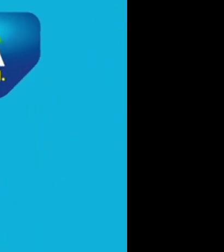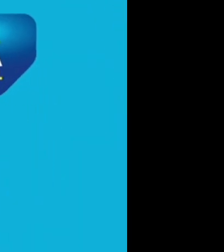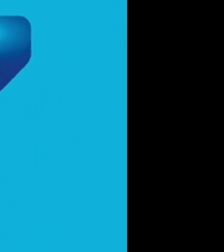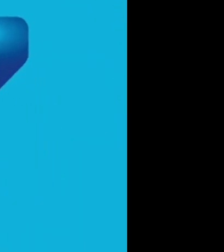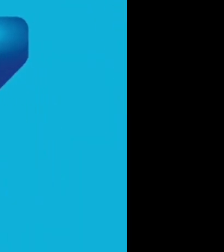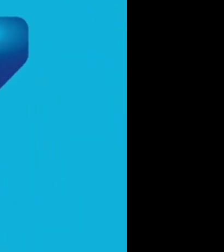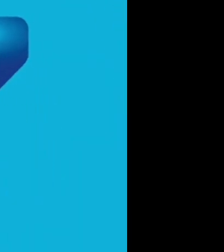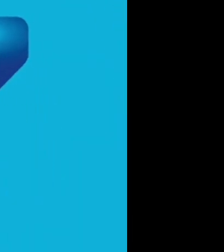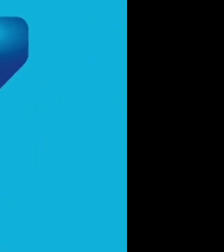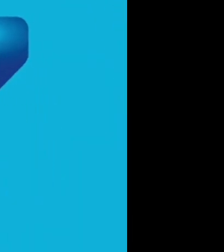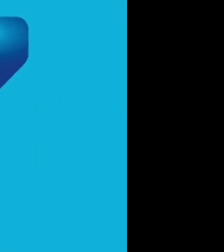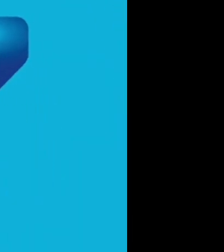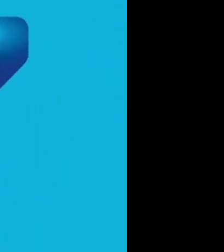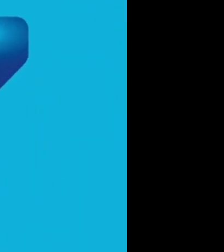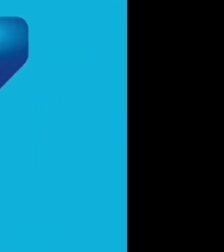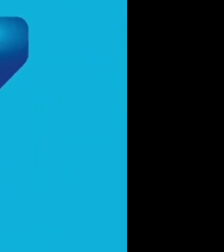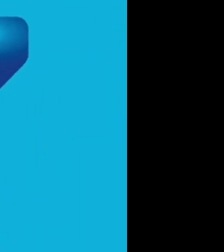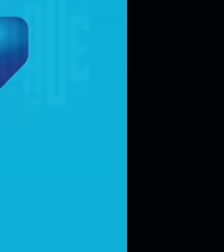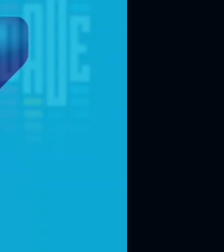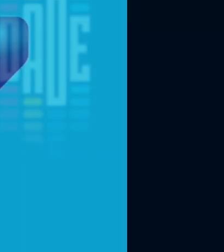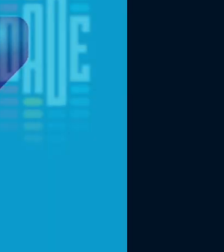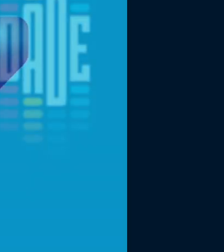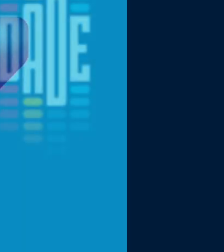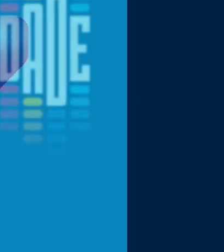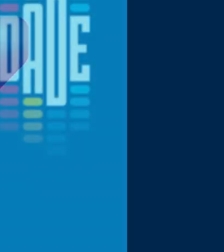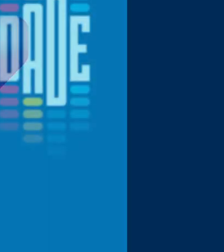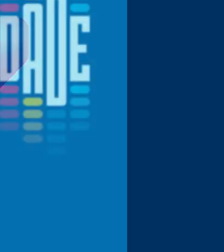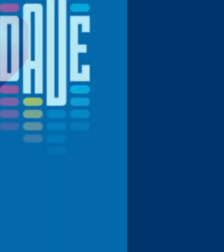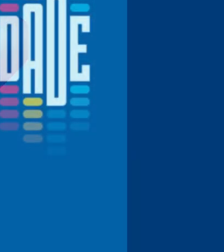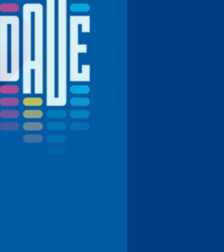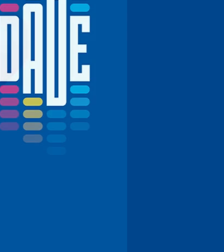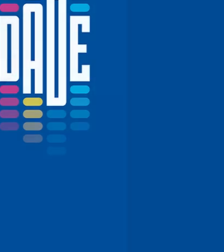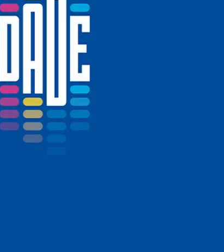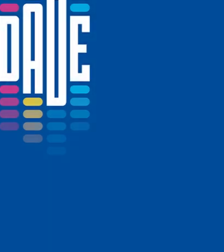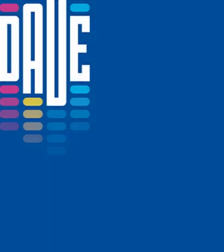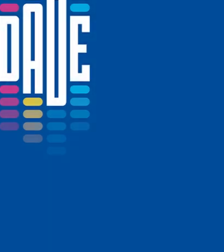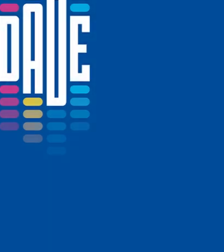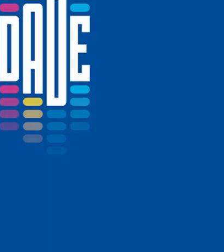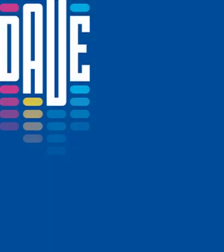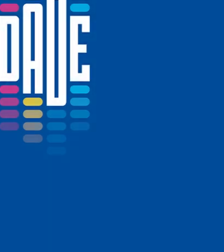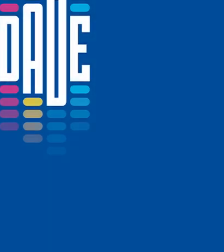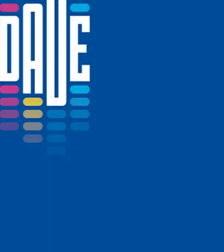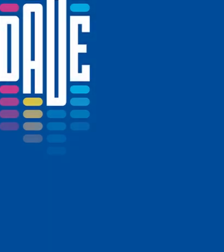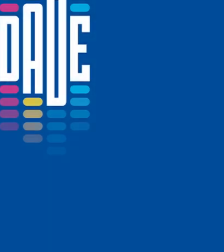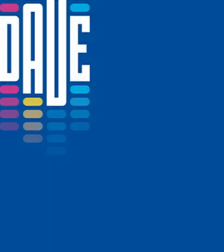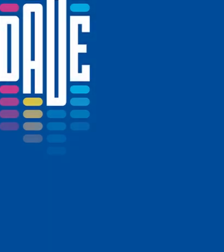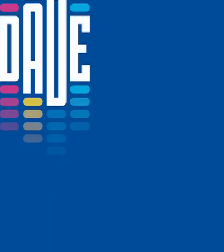Continue conosco no portal da Prefeitura e nas redes sociais.